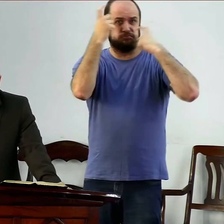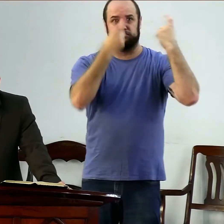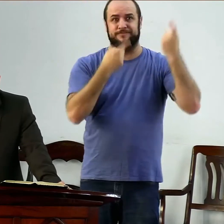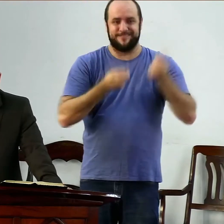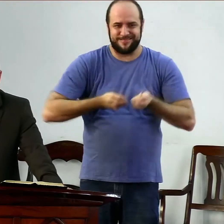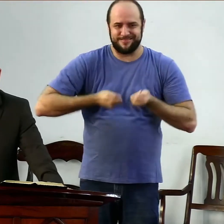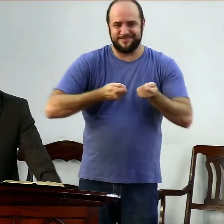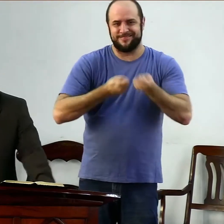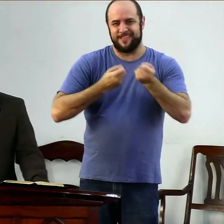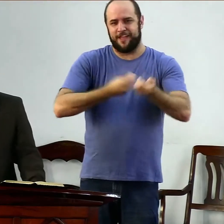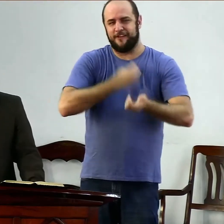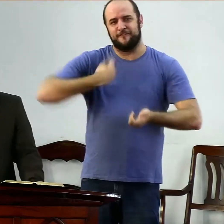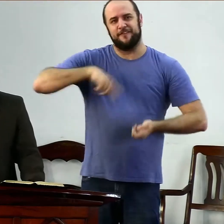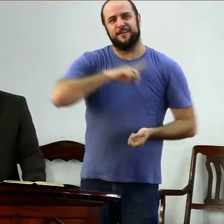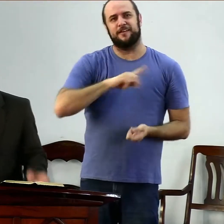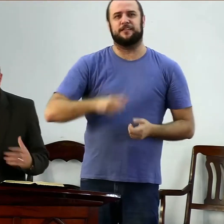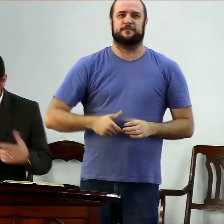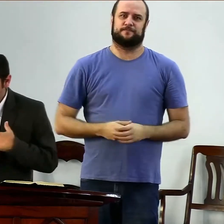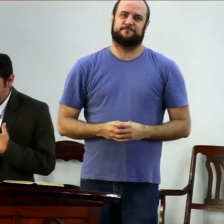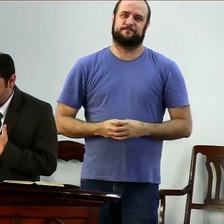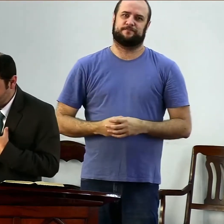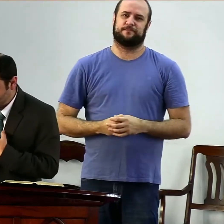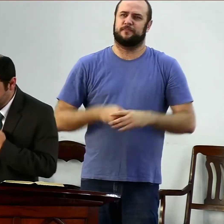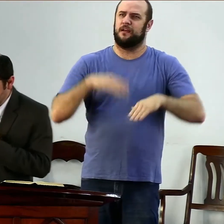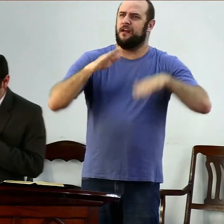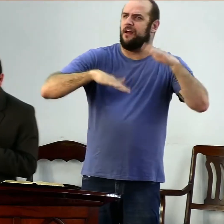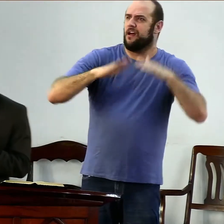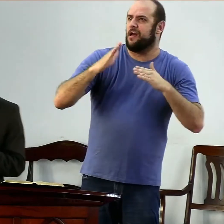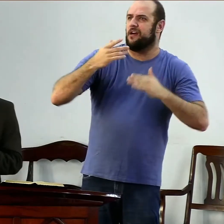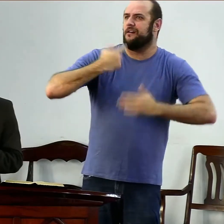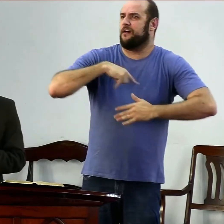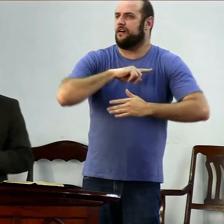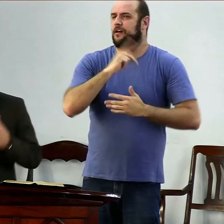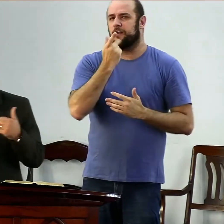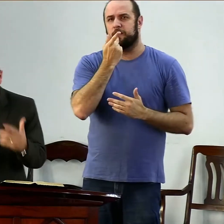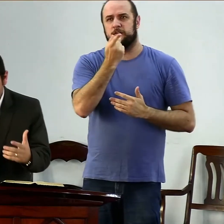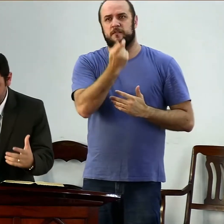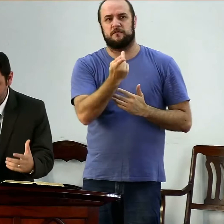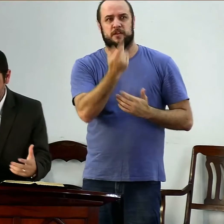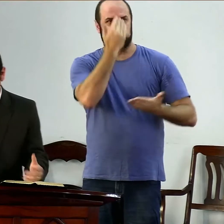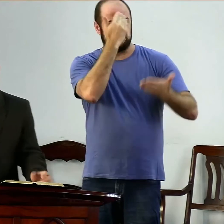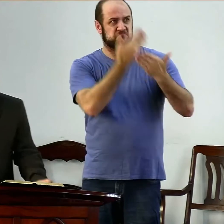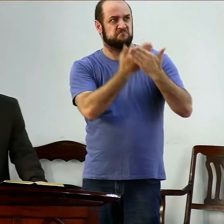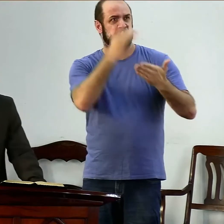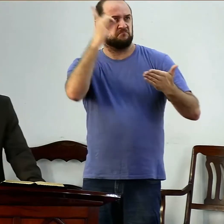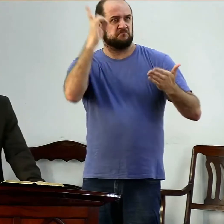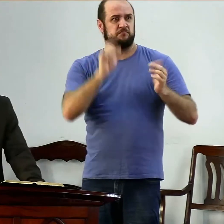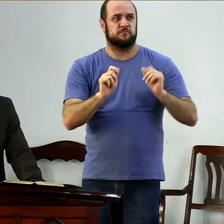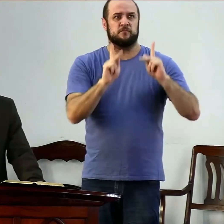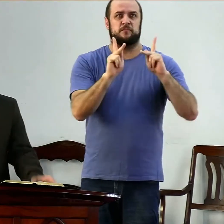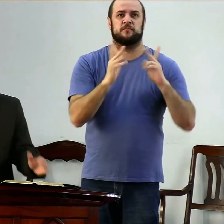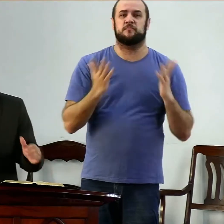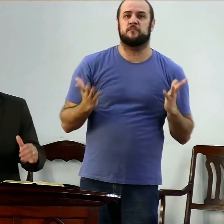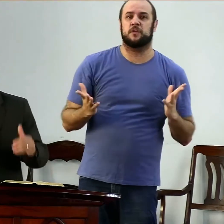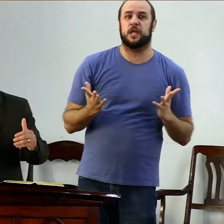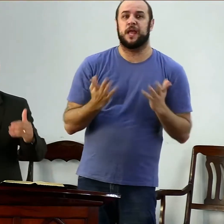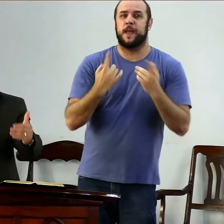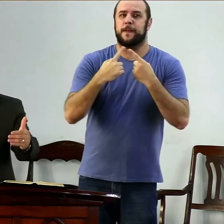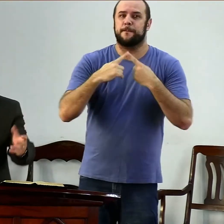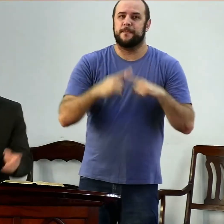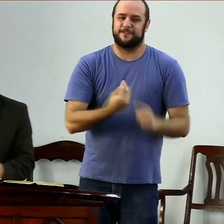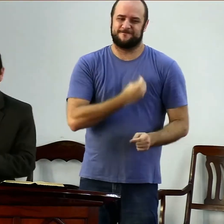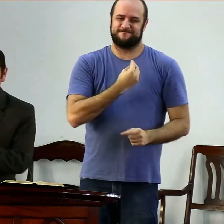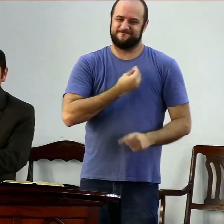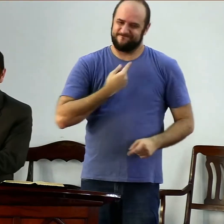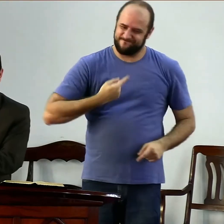tentação em nossas vidas. Muitas das vezes nós falamos que confiamos em Deus, porém na hora de